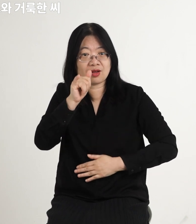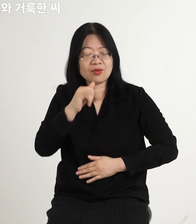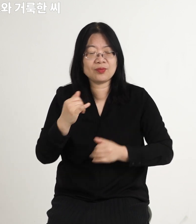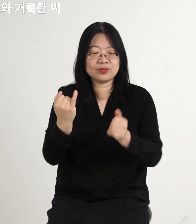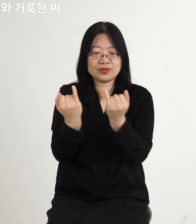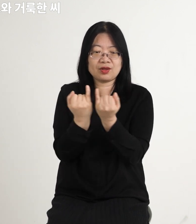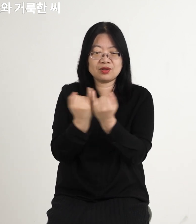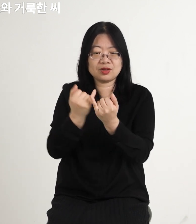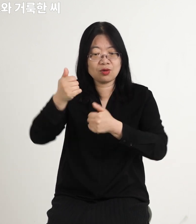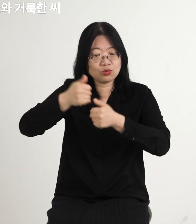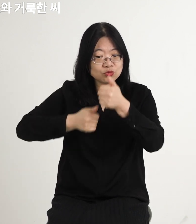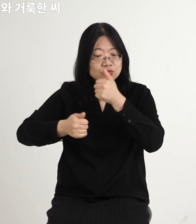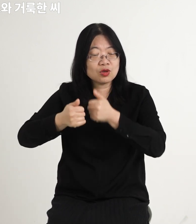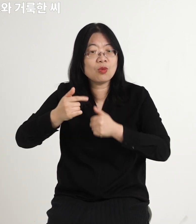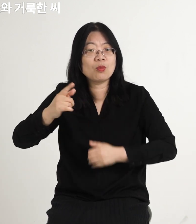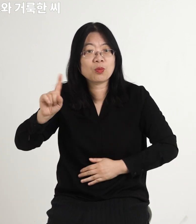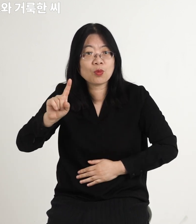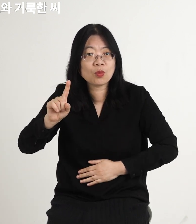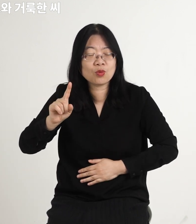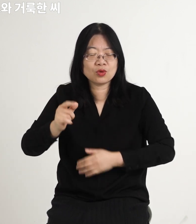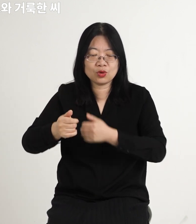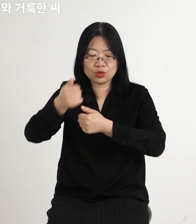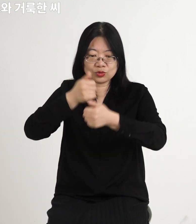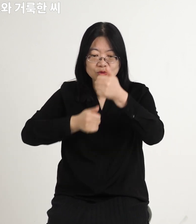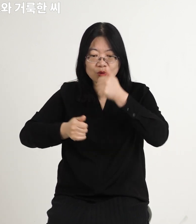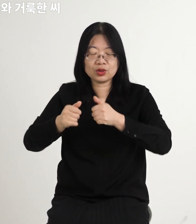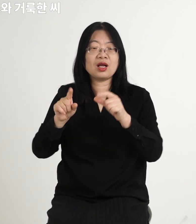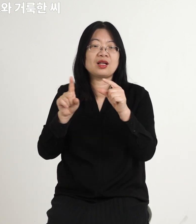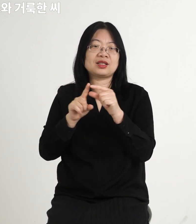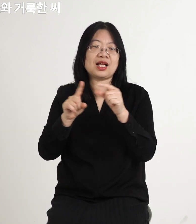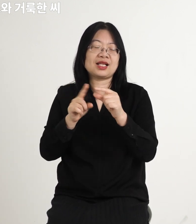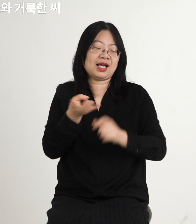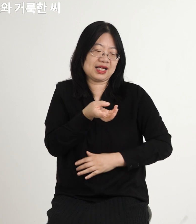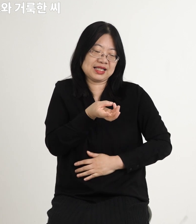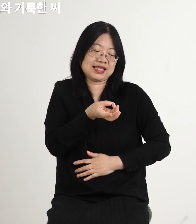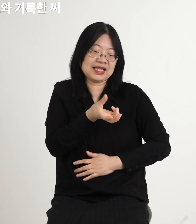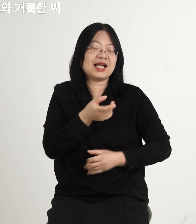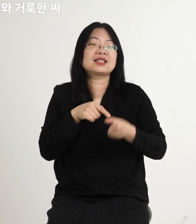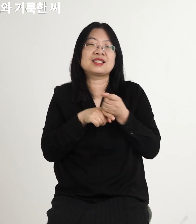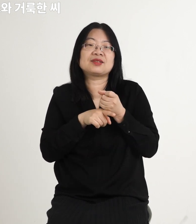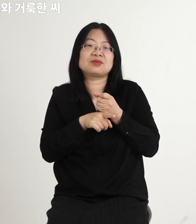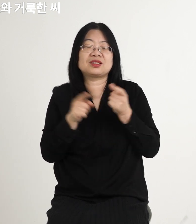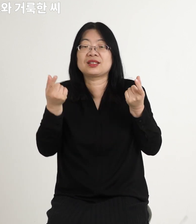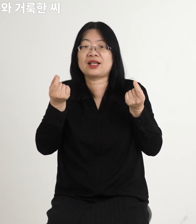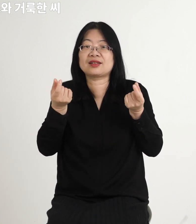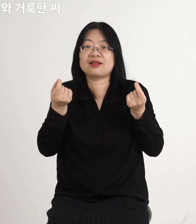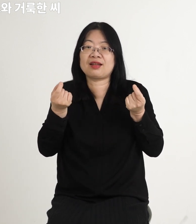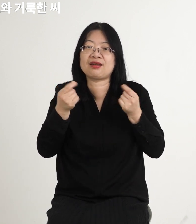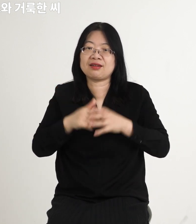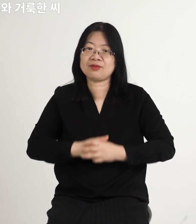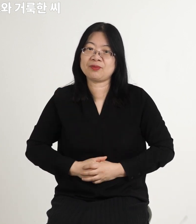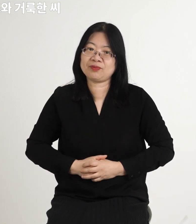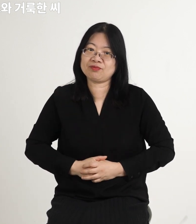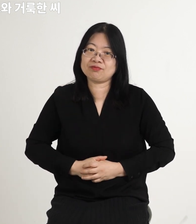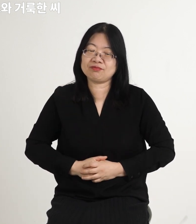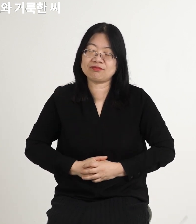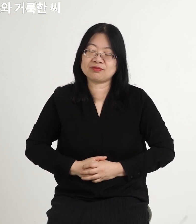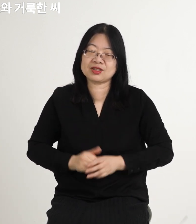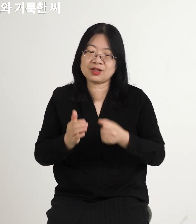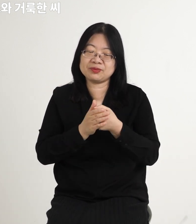여자의 후손이 후손이라는 단어가 씨라는 뜻입니다. 제라. 그래서